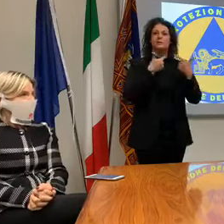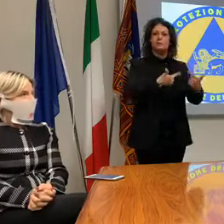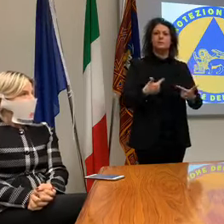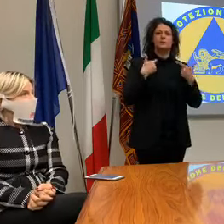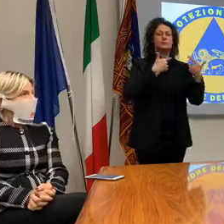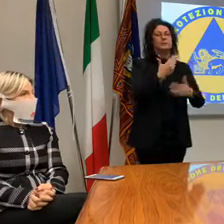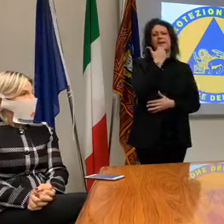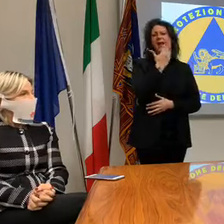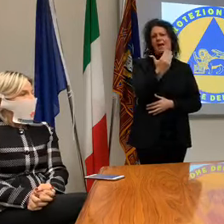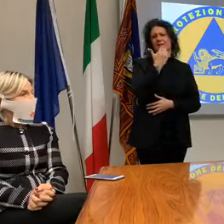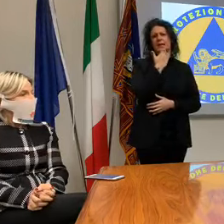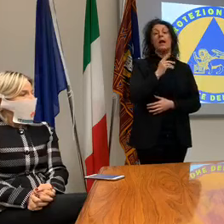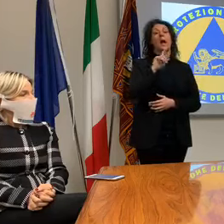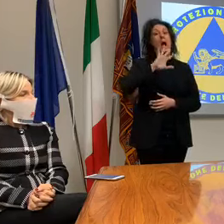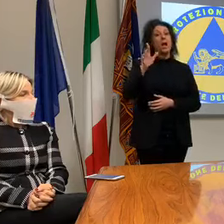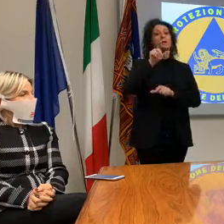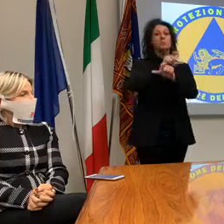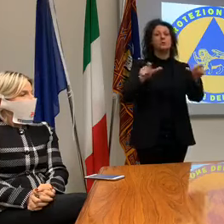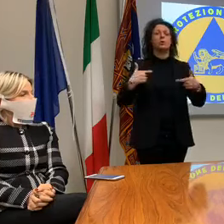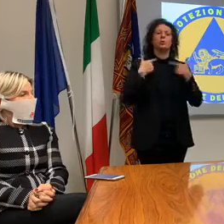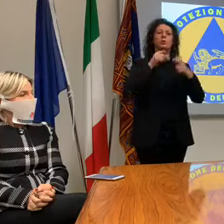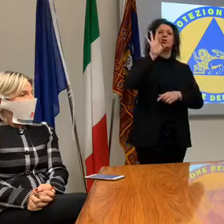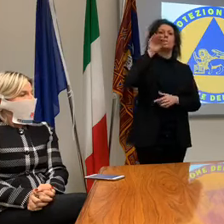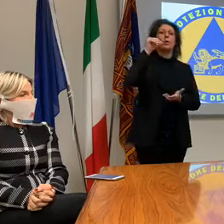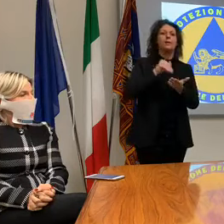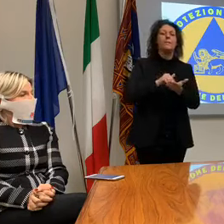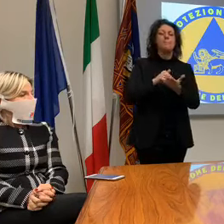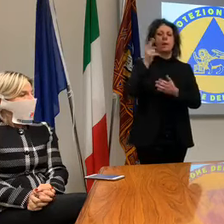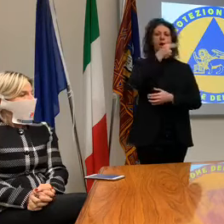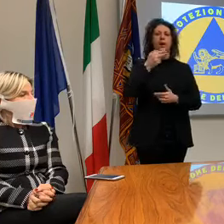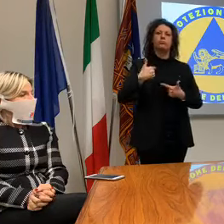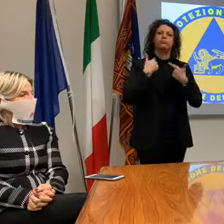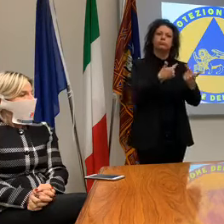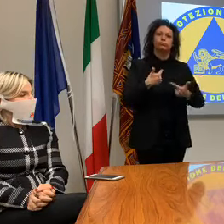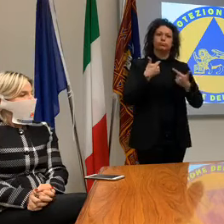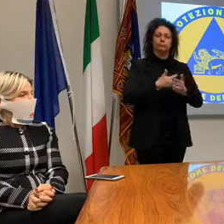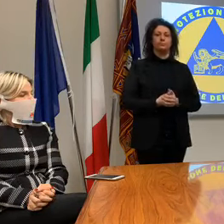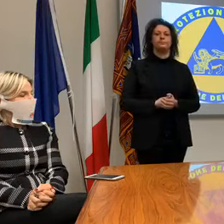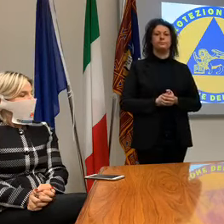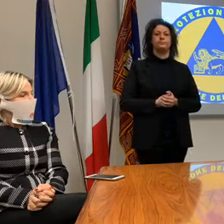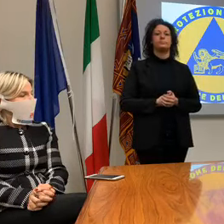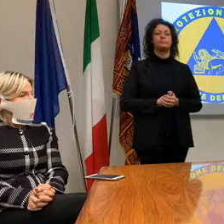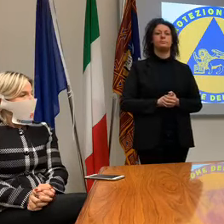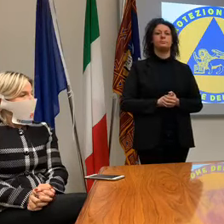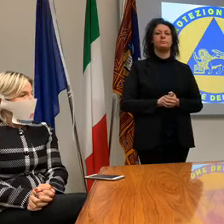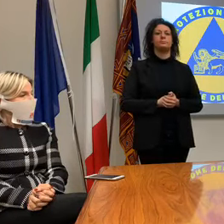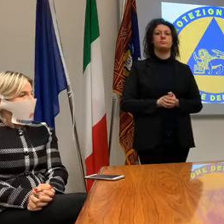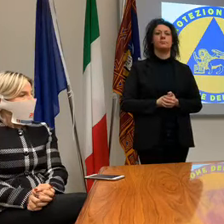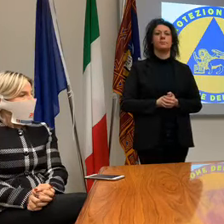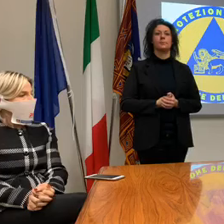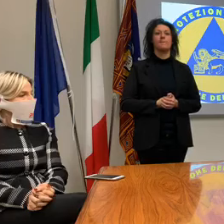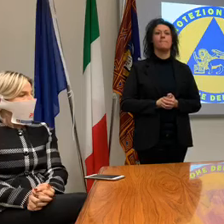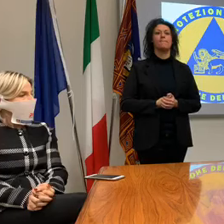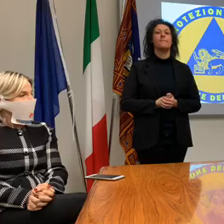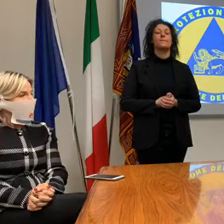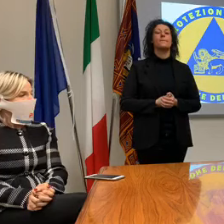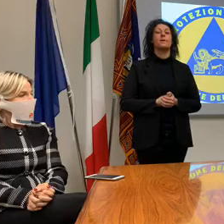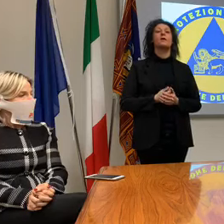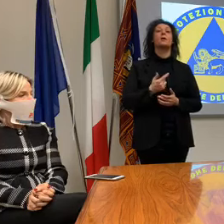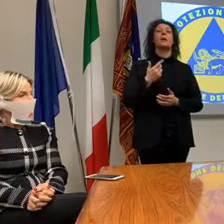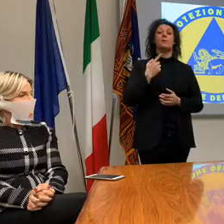dei 50.000 e su, e poi gli altri grossi versamenti che voglio ricordare, non perché abbiano, come si può dire,